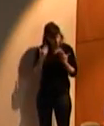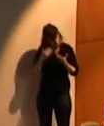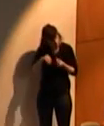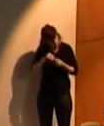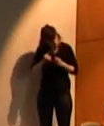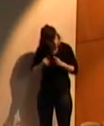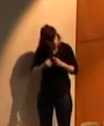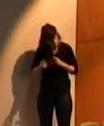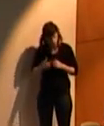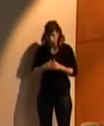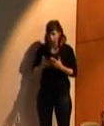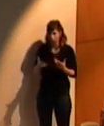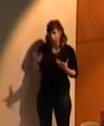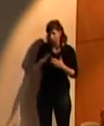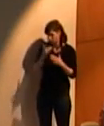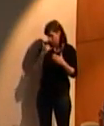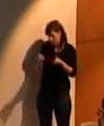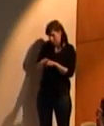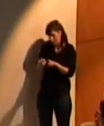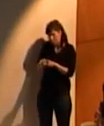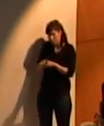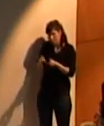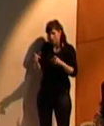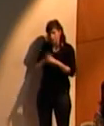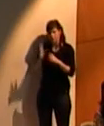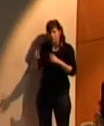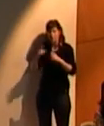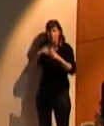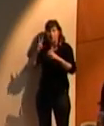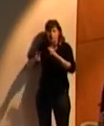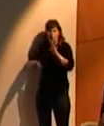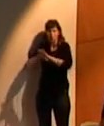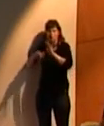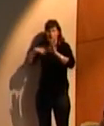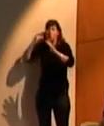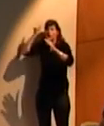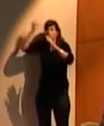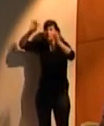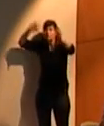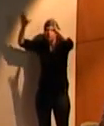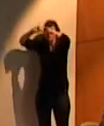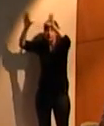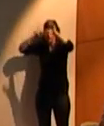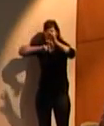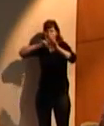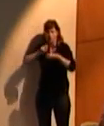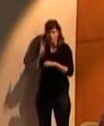Oui, non, c'était un peu pareil. Moi, à la limite, je projetais pas forcément d'image, mais donc, on a beaucoup